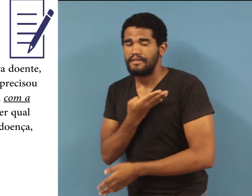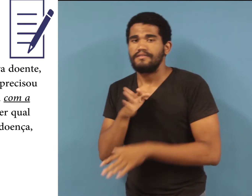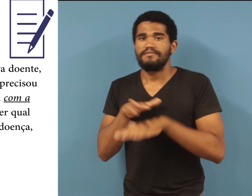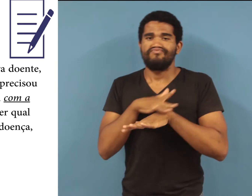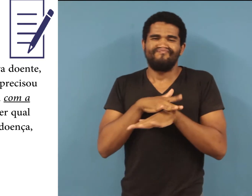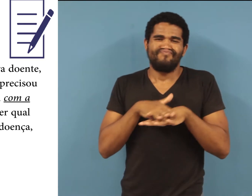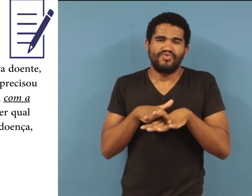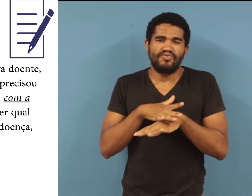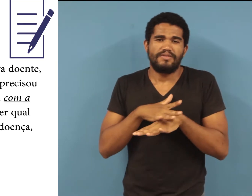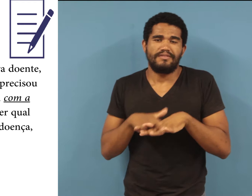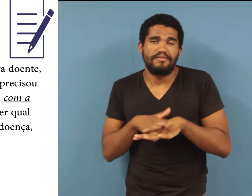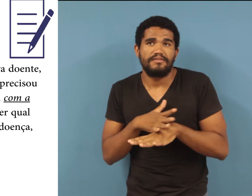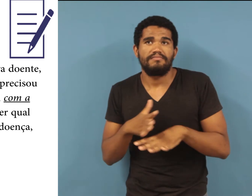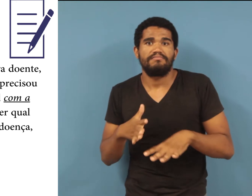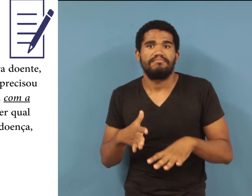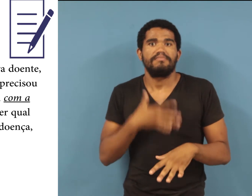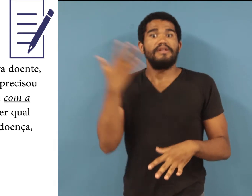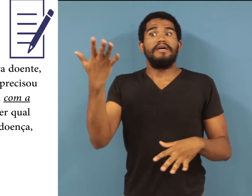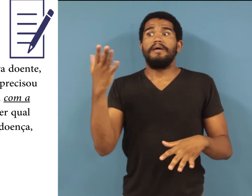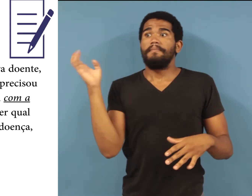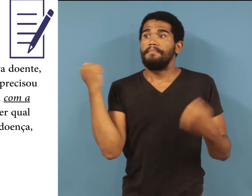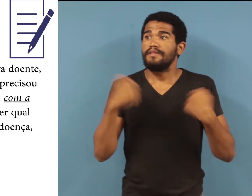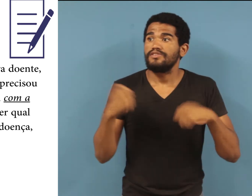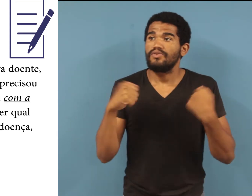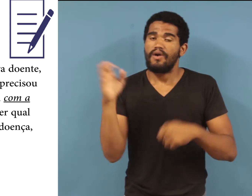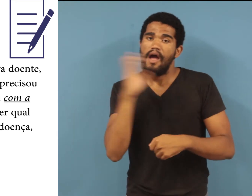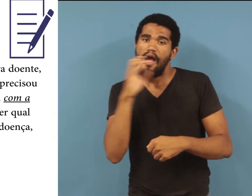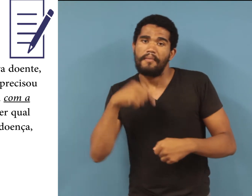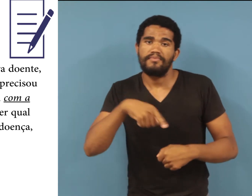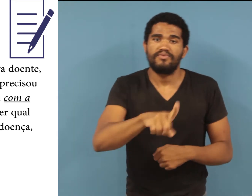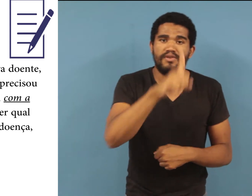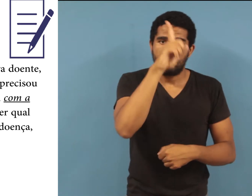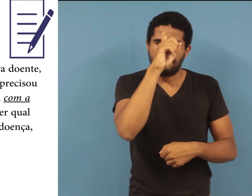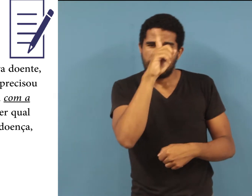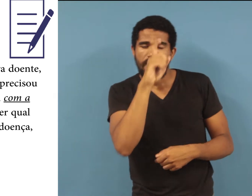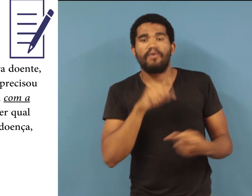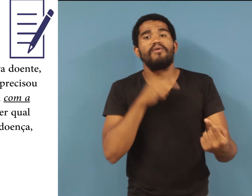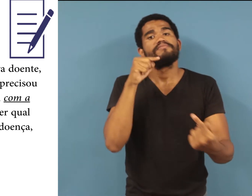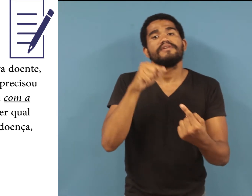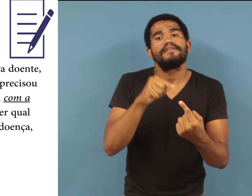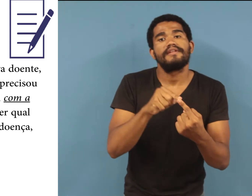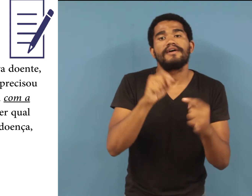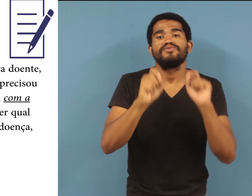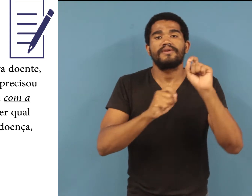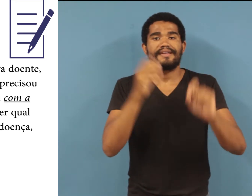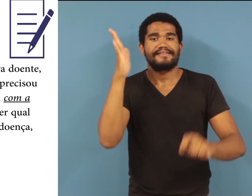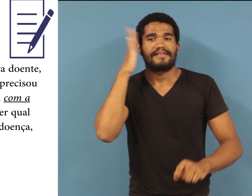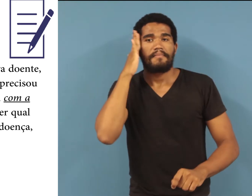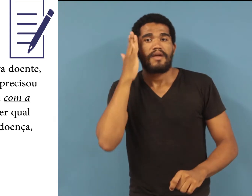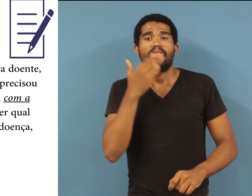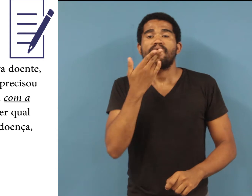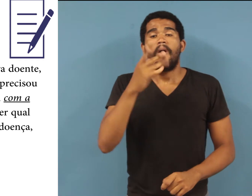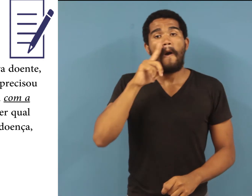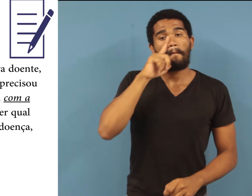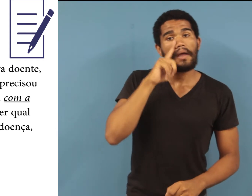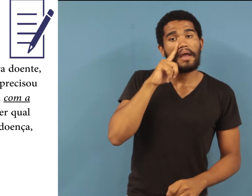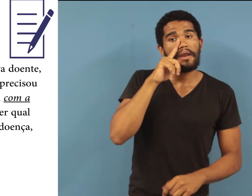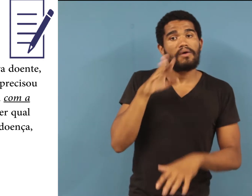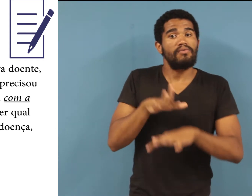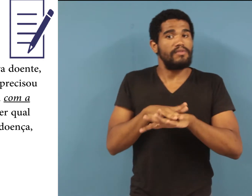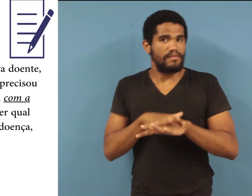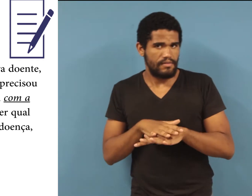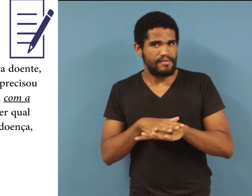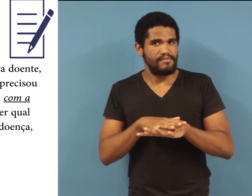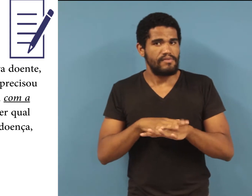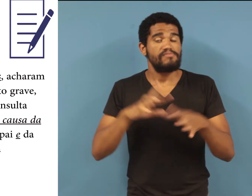doente, inesperadamente precisou ir para o hospital com a finalidade de saber qual o perigo dessa doença. Em